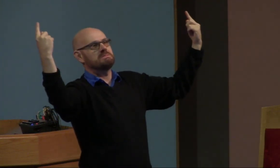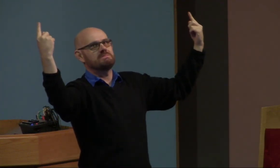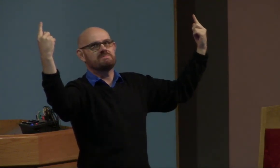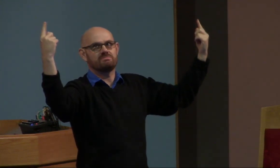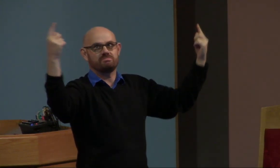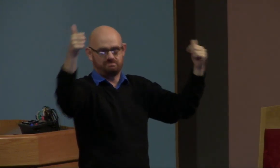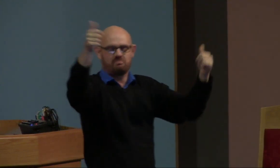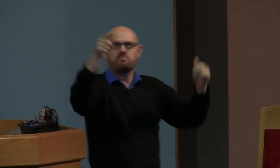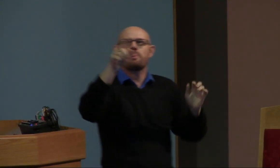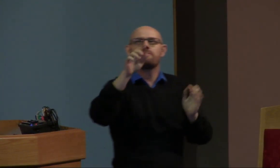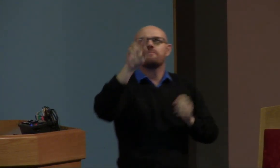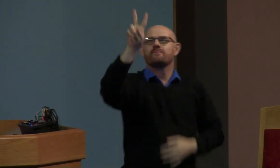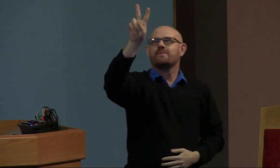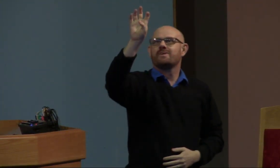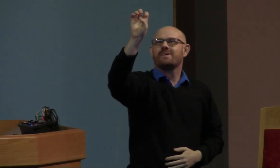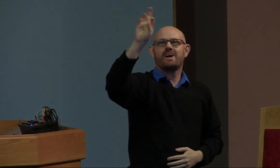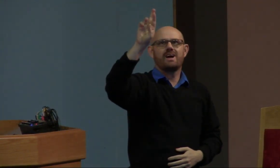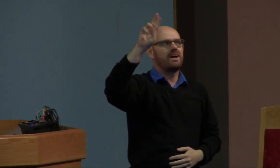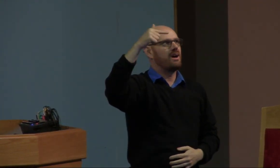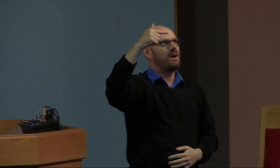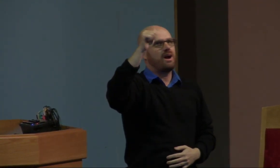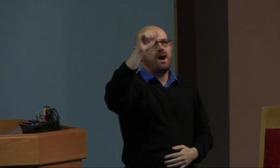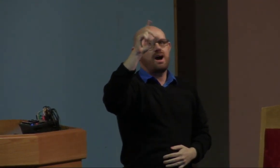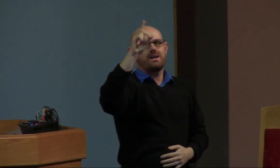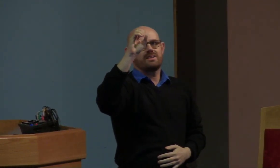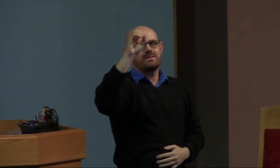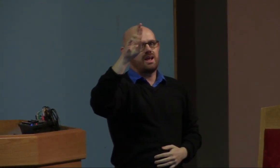is dit vir ons, dan is dit moeilik om dit te verstaan.